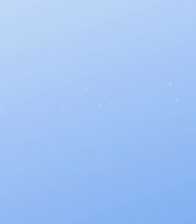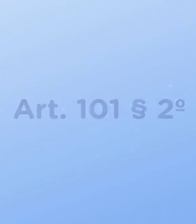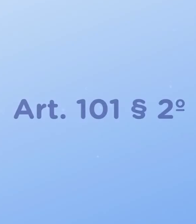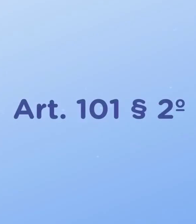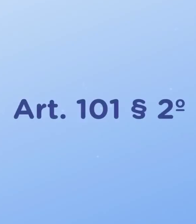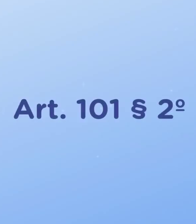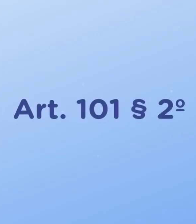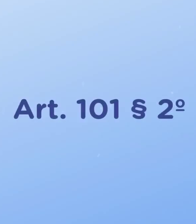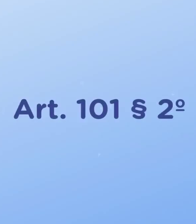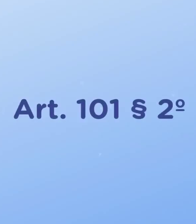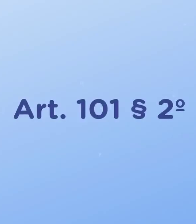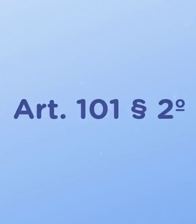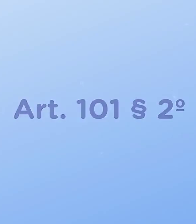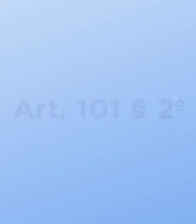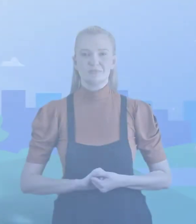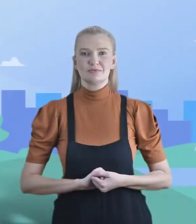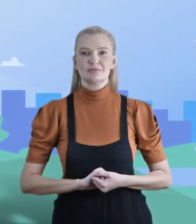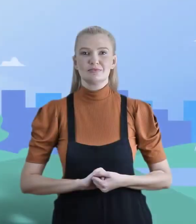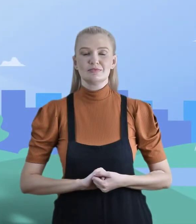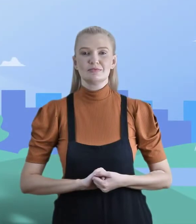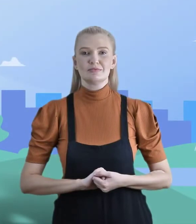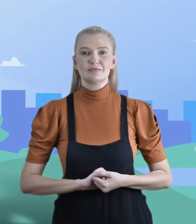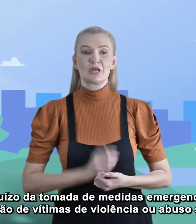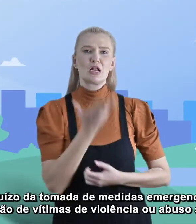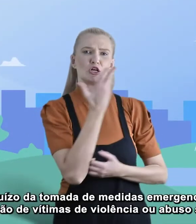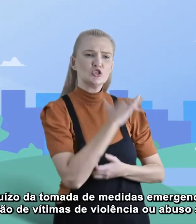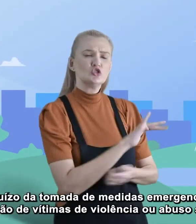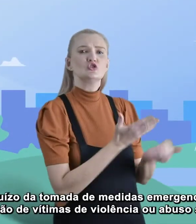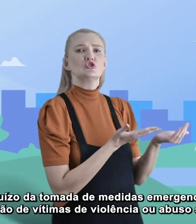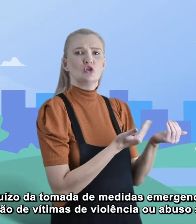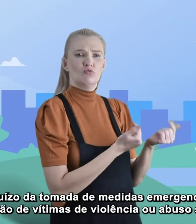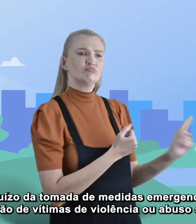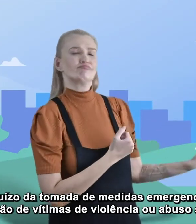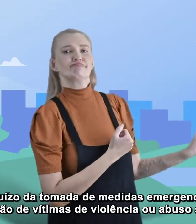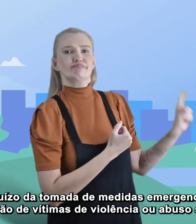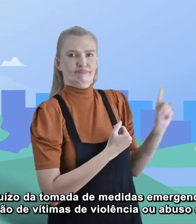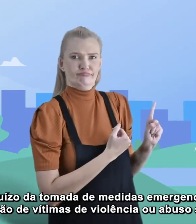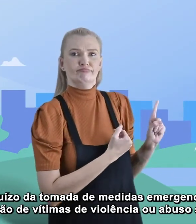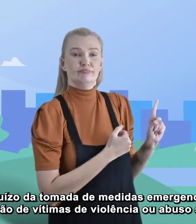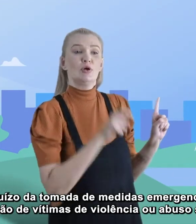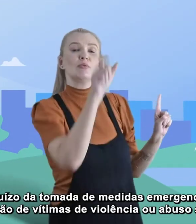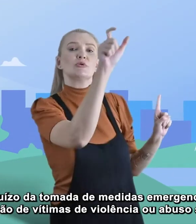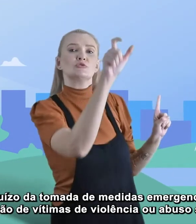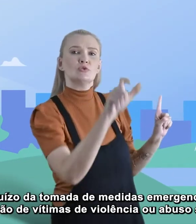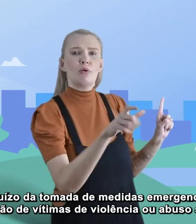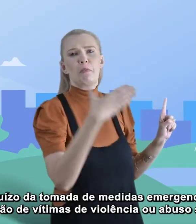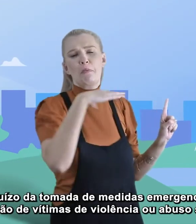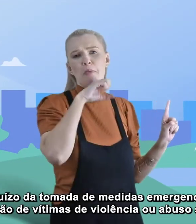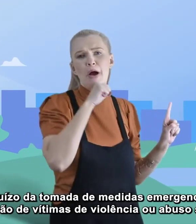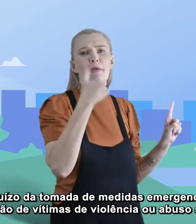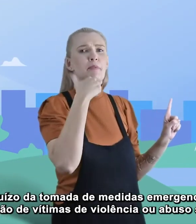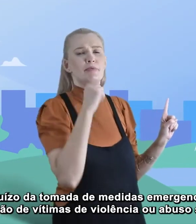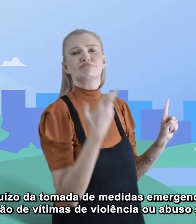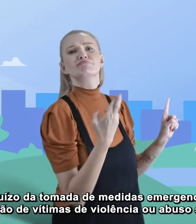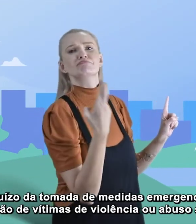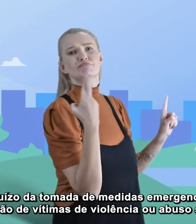Artigo 101, parágrafo 2º. Sem prejuízo da tomada de medidas emergenciais para a proteção de vítimas de